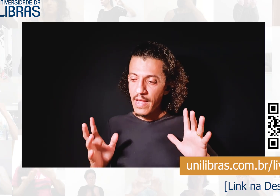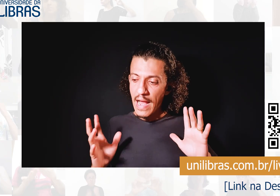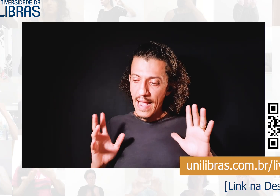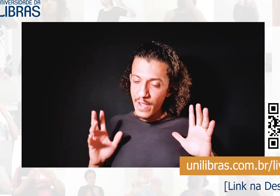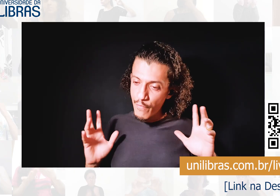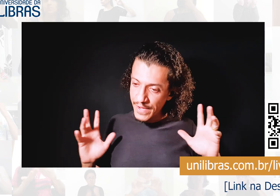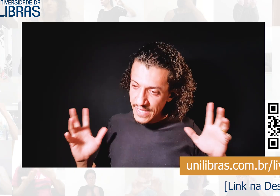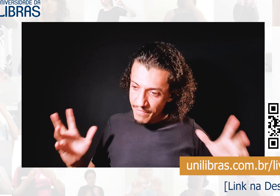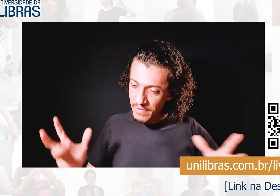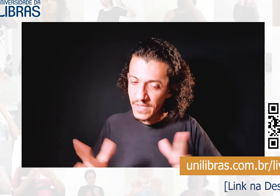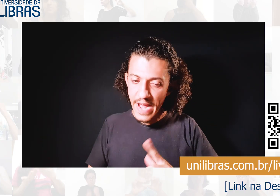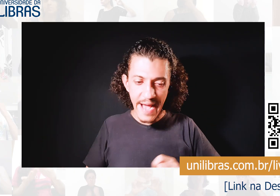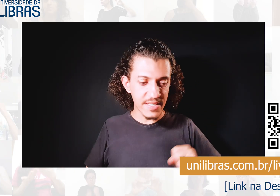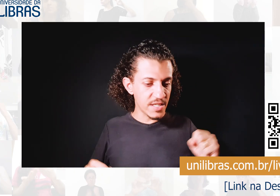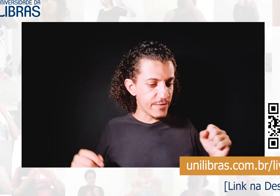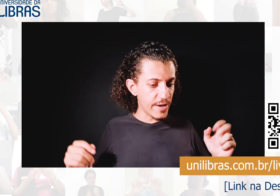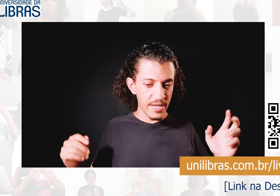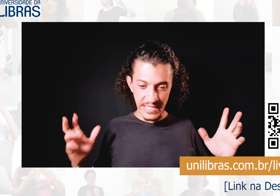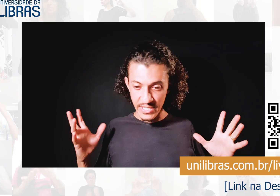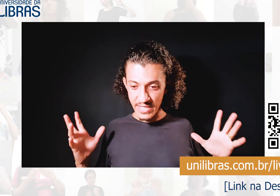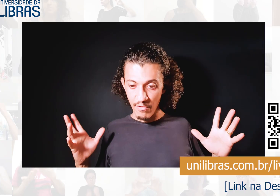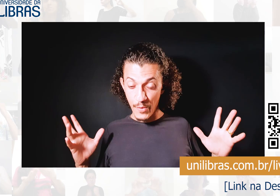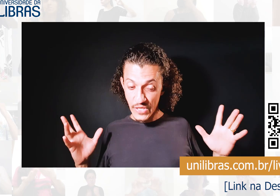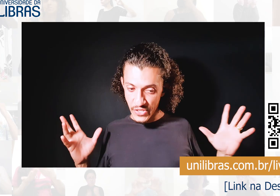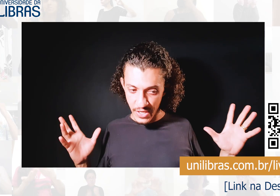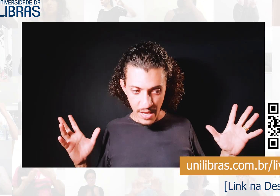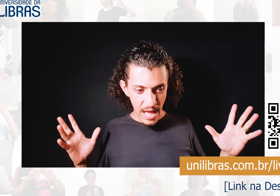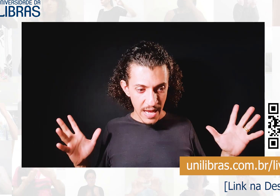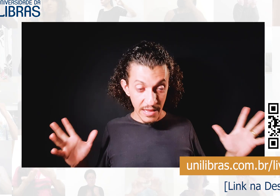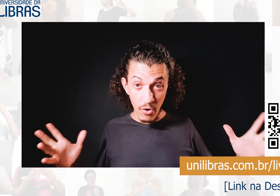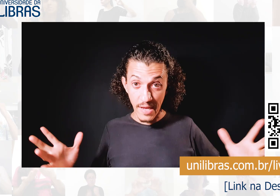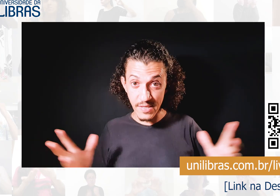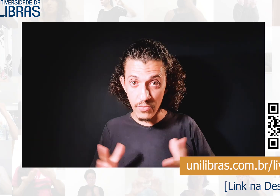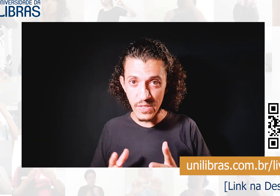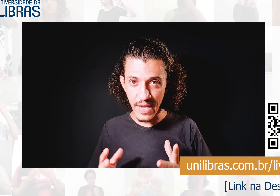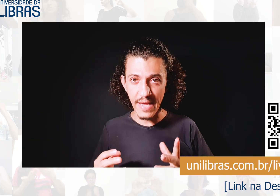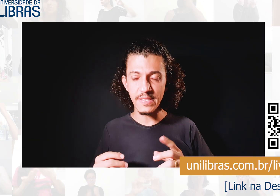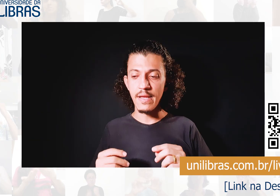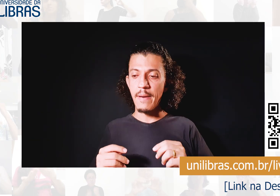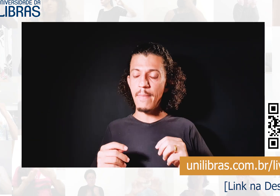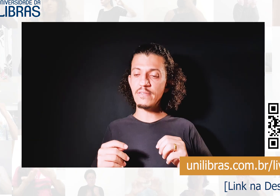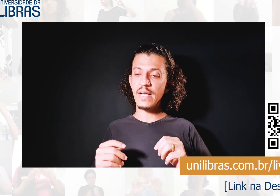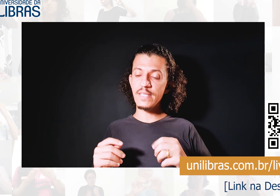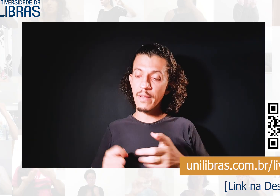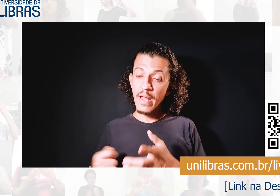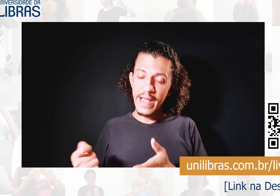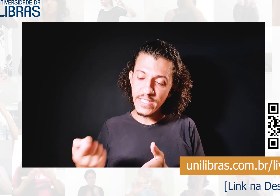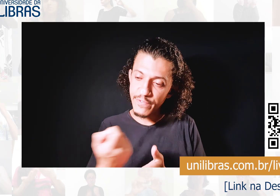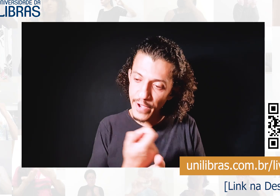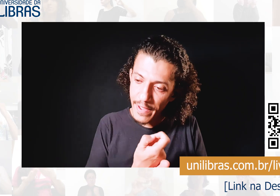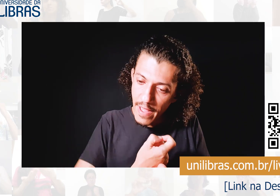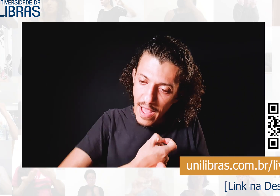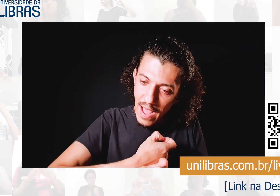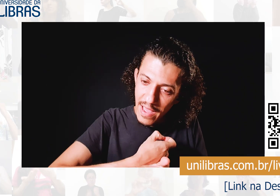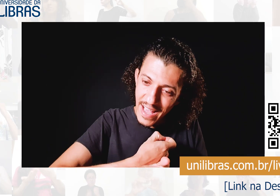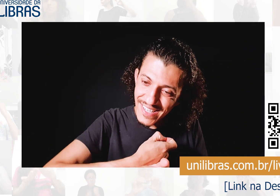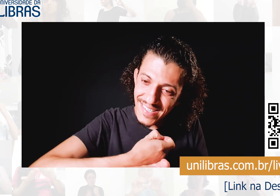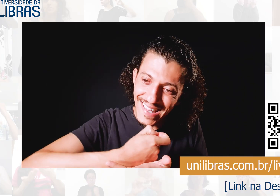processo, a Raquel foi escrevendo os sinais, a gente já estava no processo de catalogação dos sinais mais usados a Libras, a gente